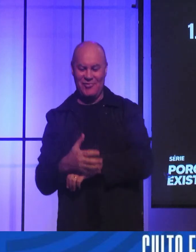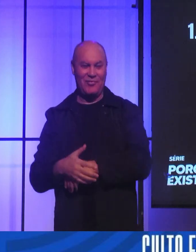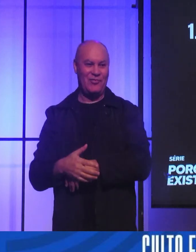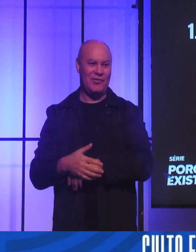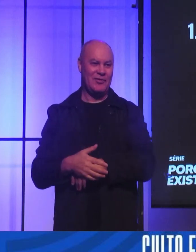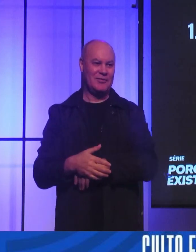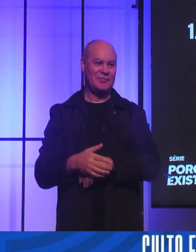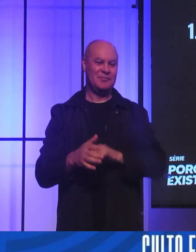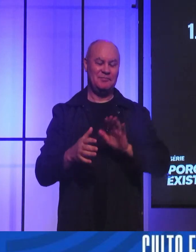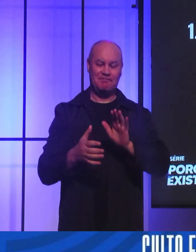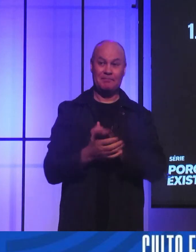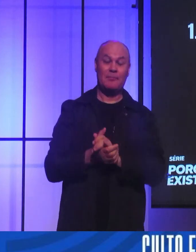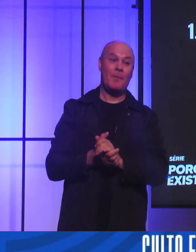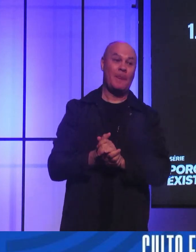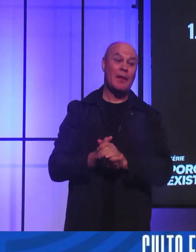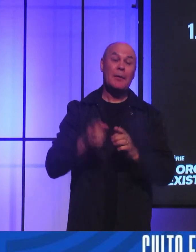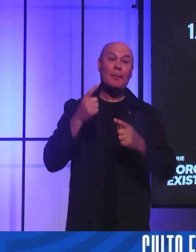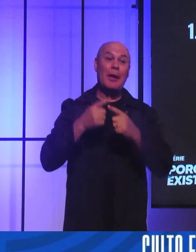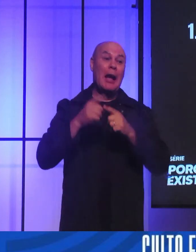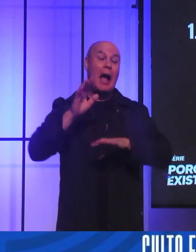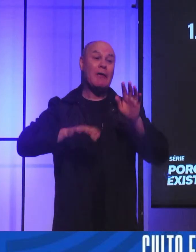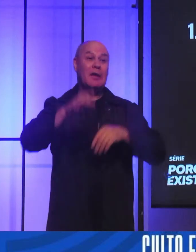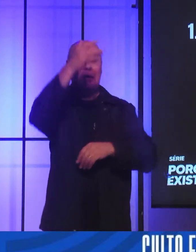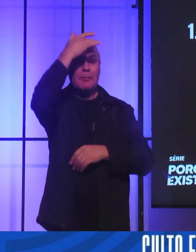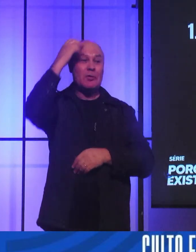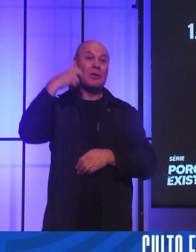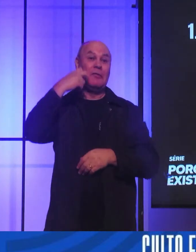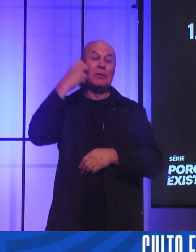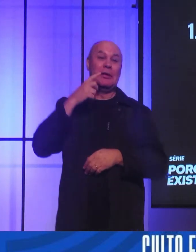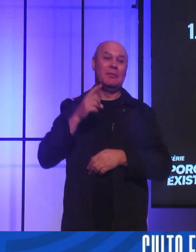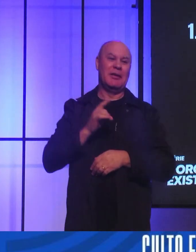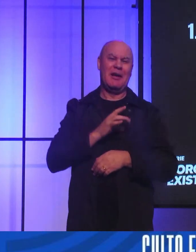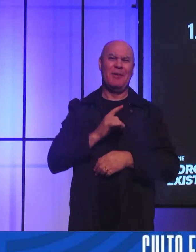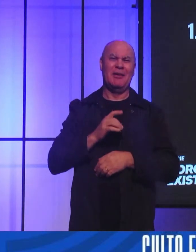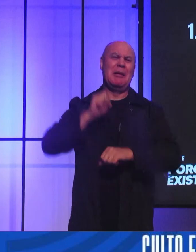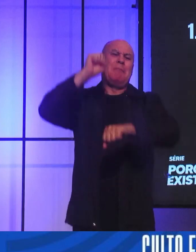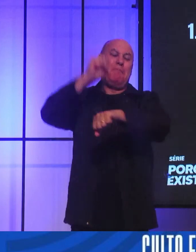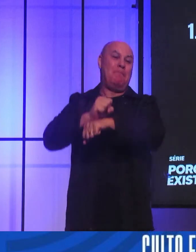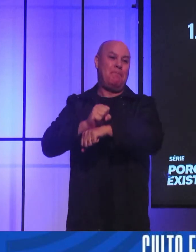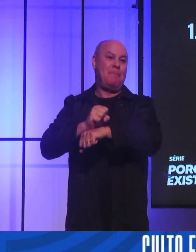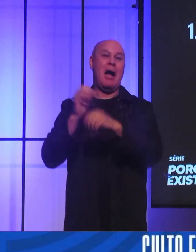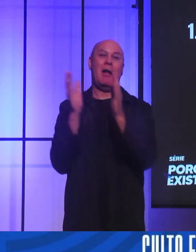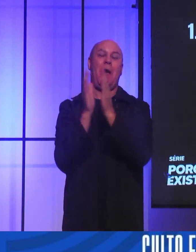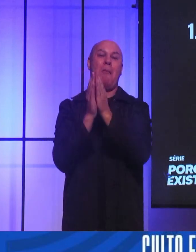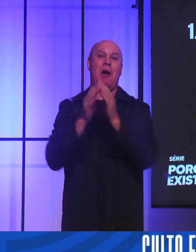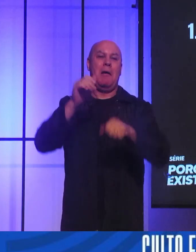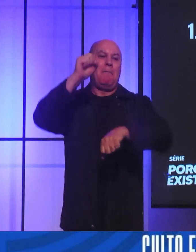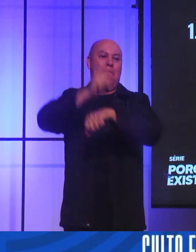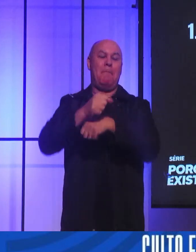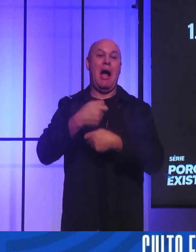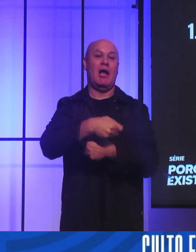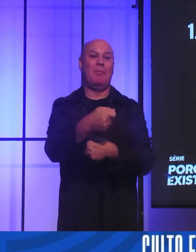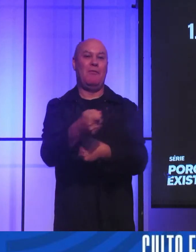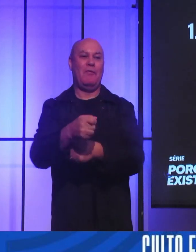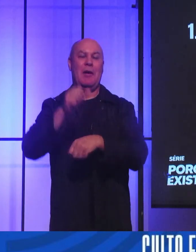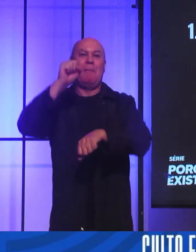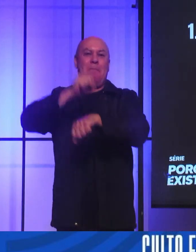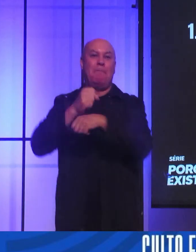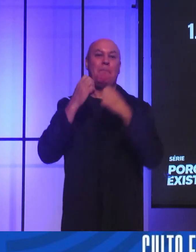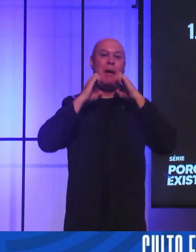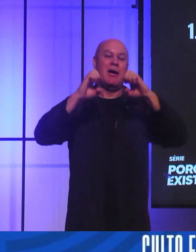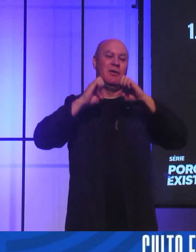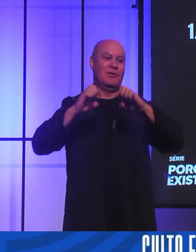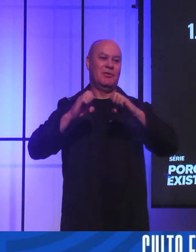não compartilha, porque a gente também não quer ser chato, a gente não quer ser agressivo, a gente não quer ser...